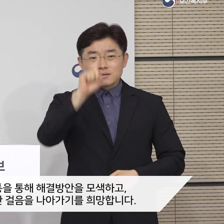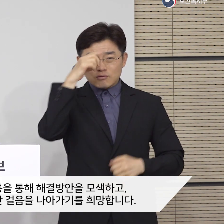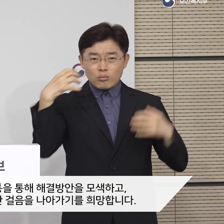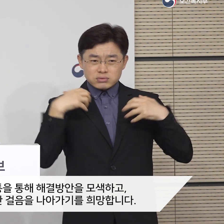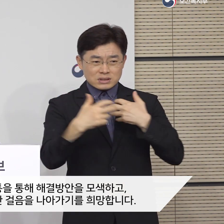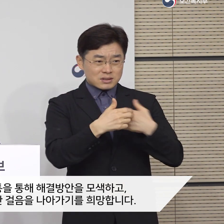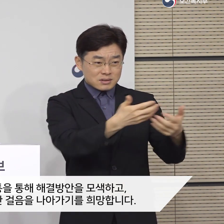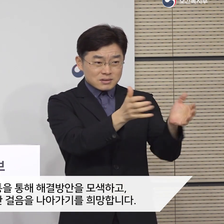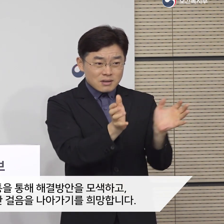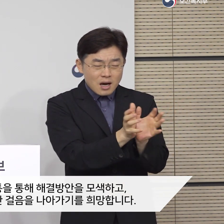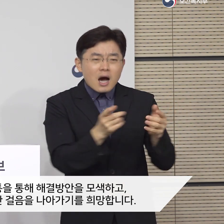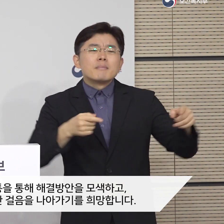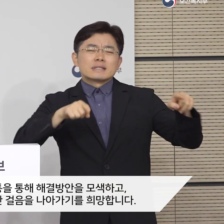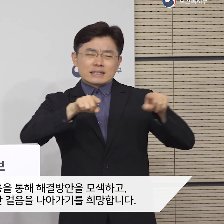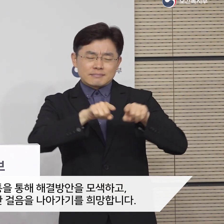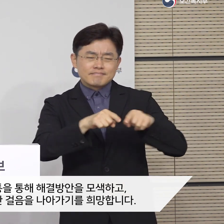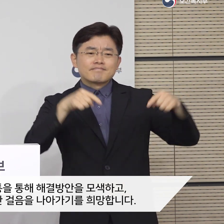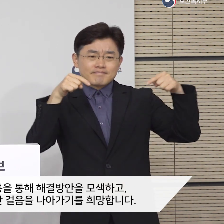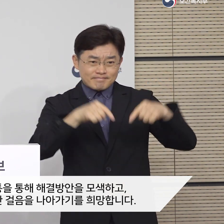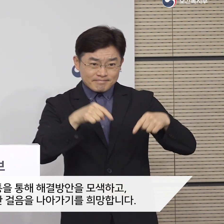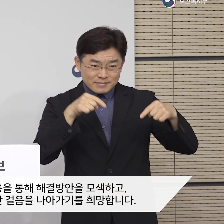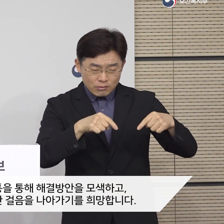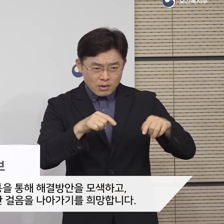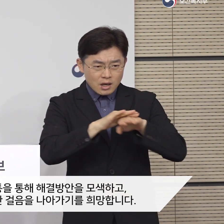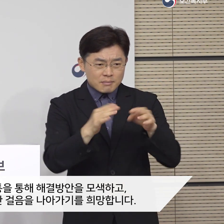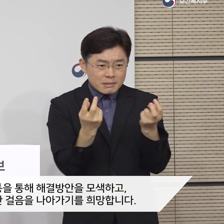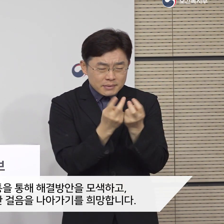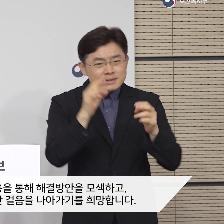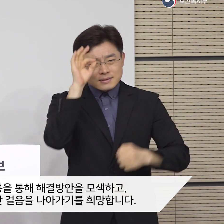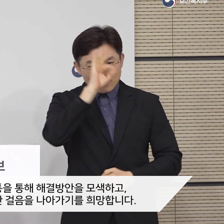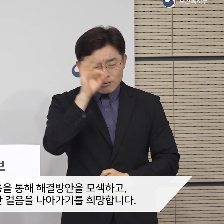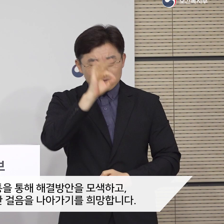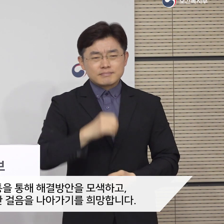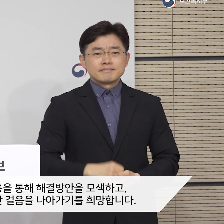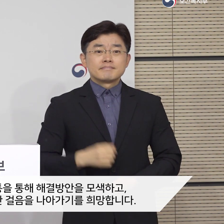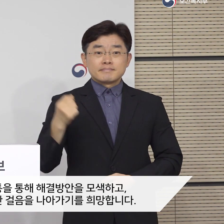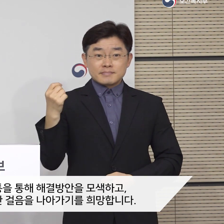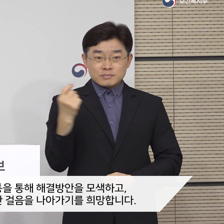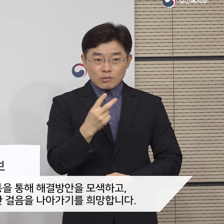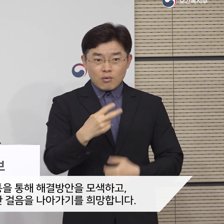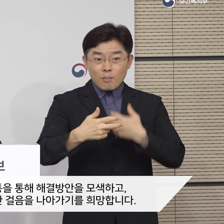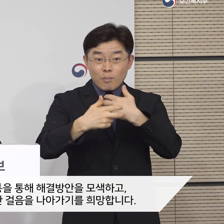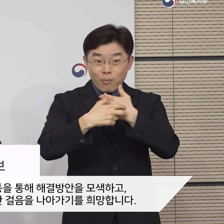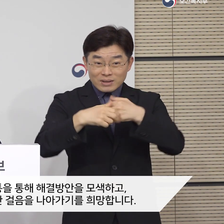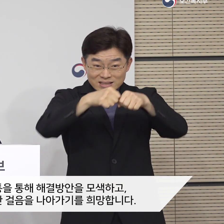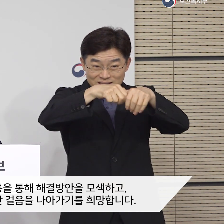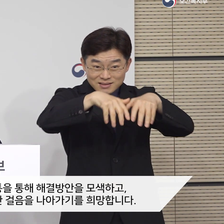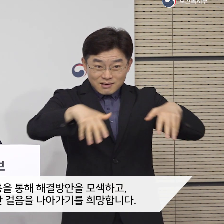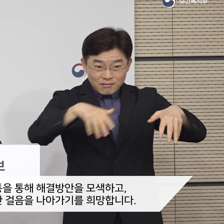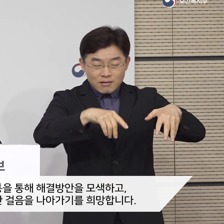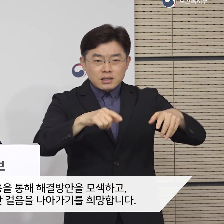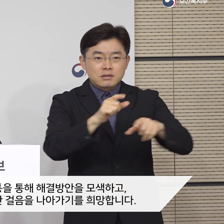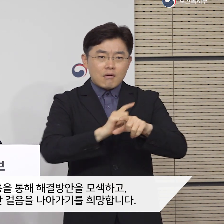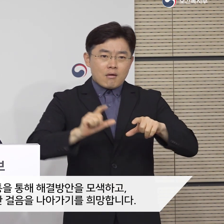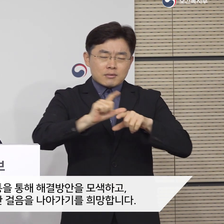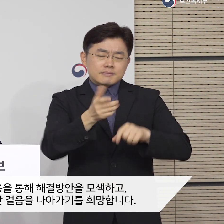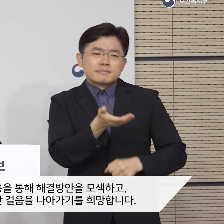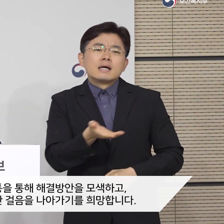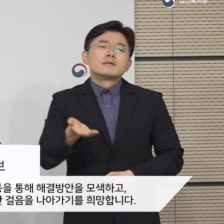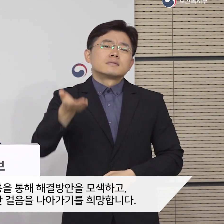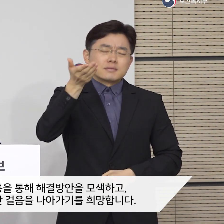대화와 소통을 통해 해결 방안을 모색하고 보건의료체계를 한 단계 더 발전시키는 한